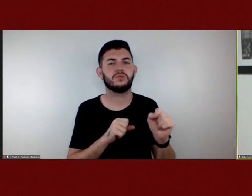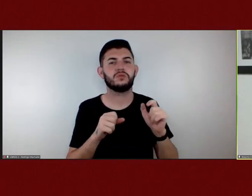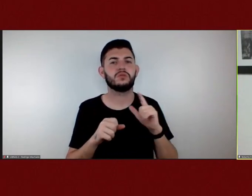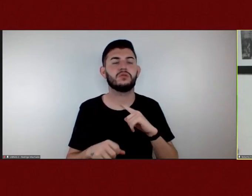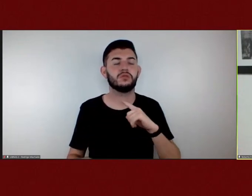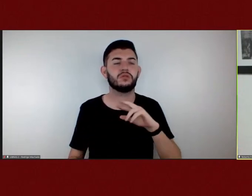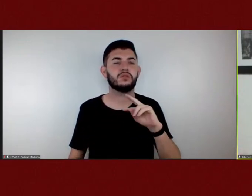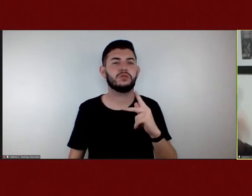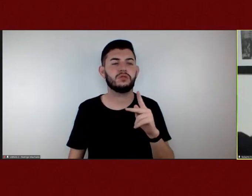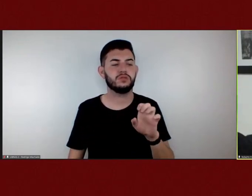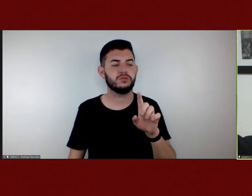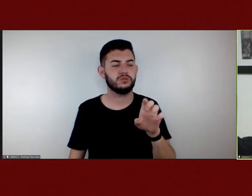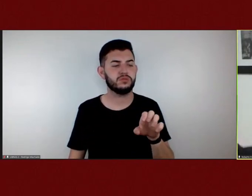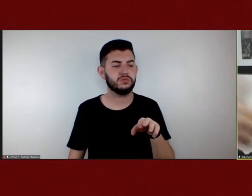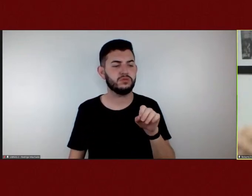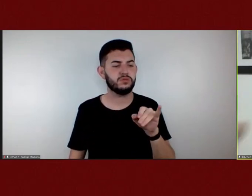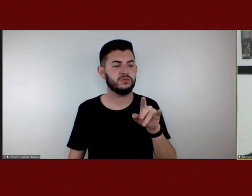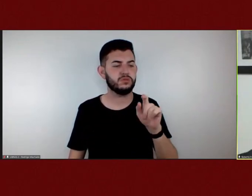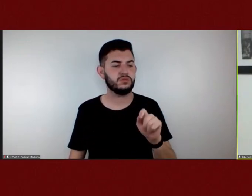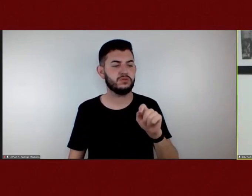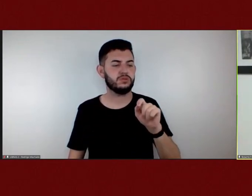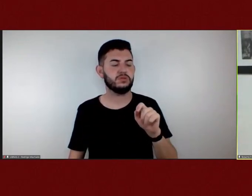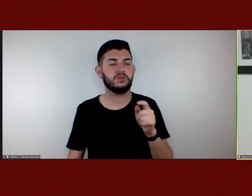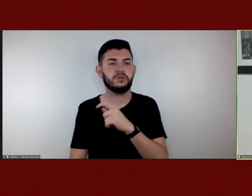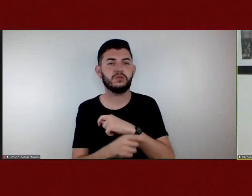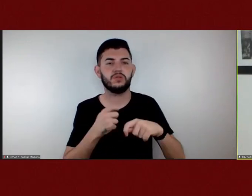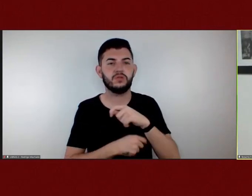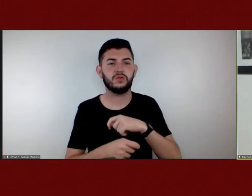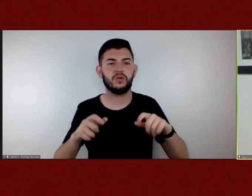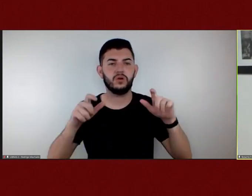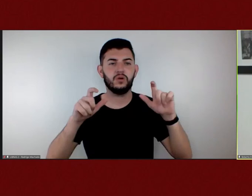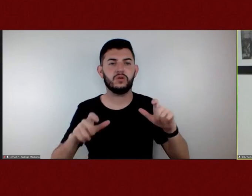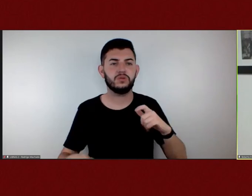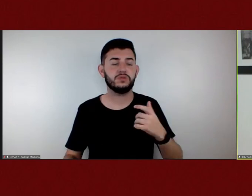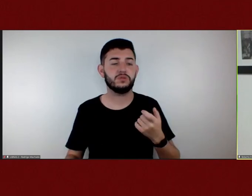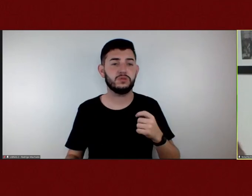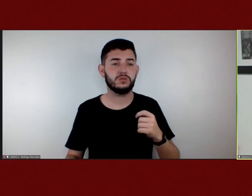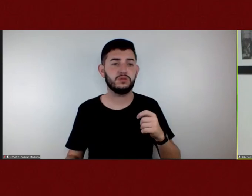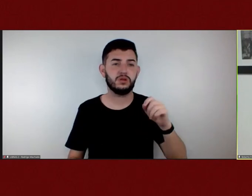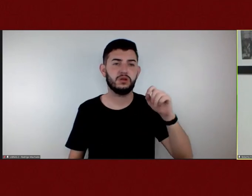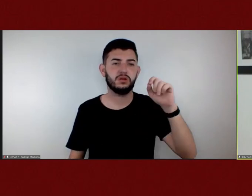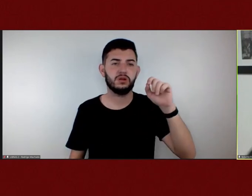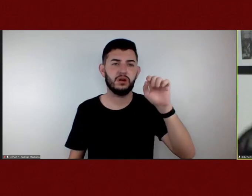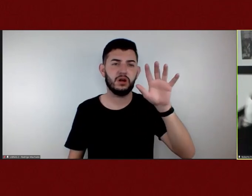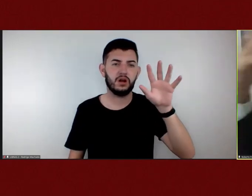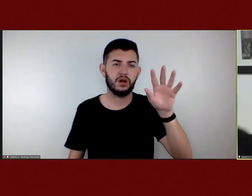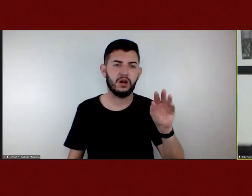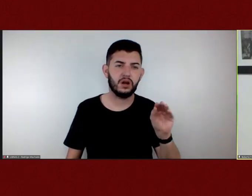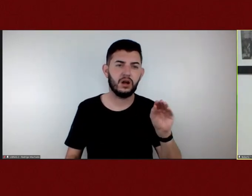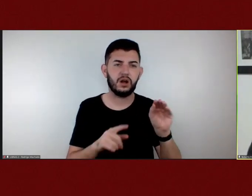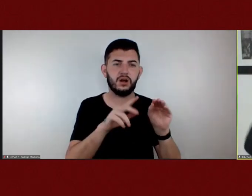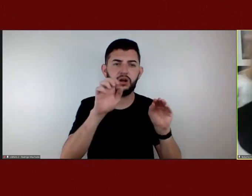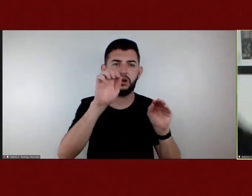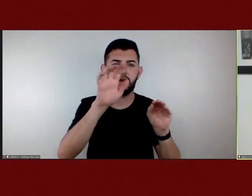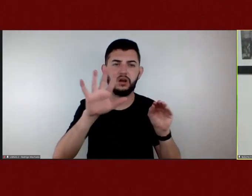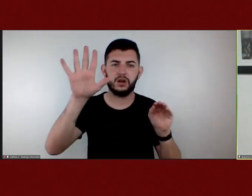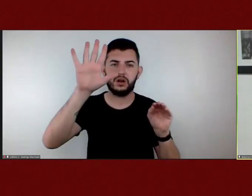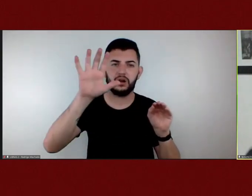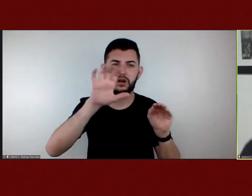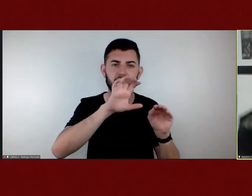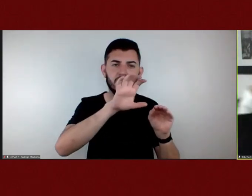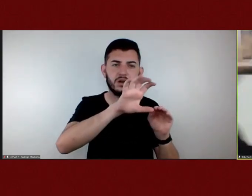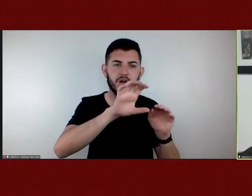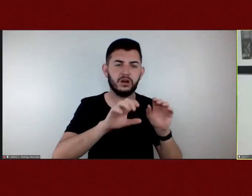vista econômico para o Oriente, no continente asiático. Esse processo que já tivemos na